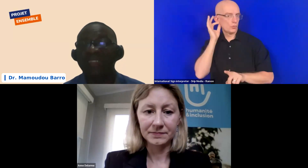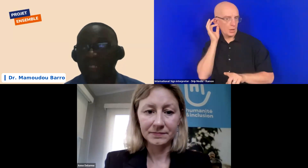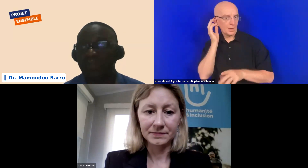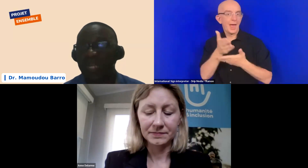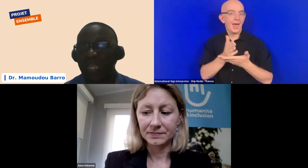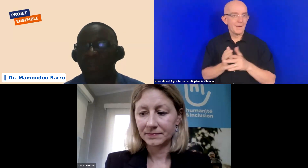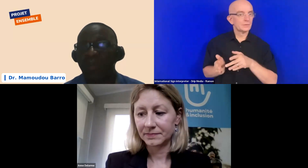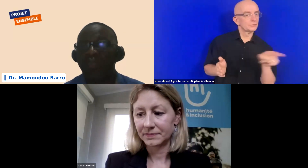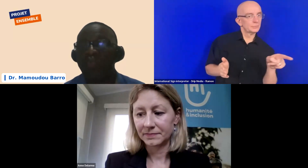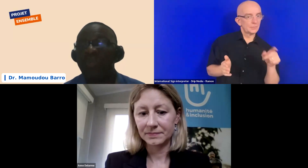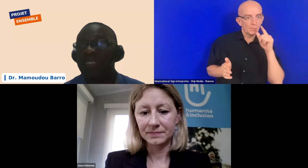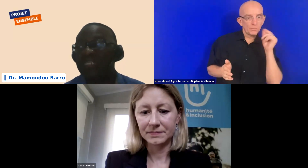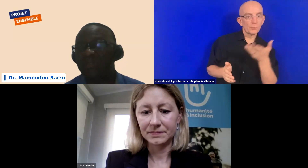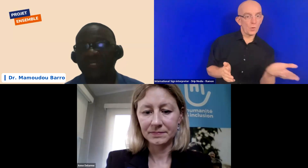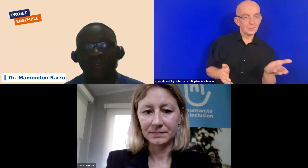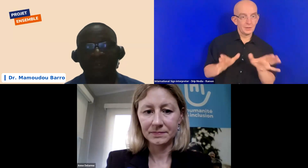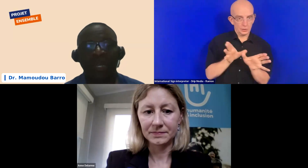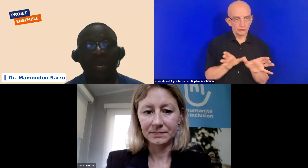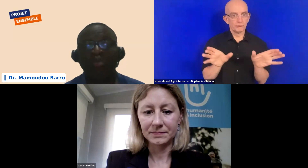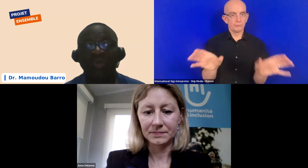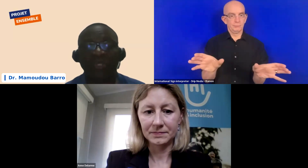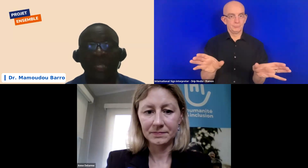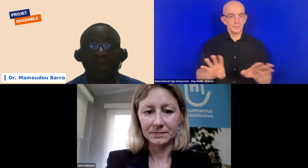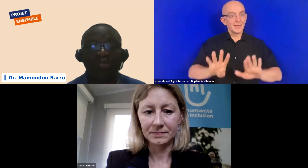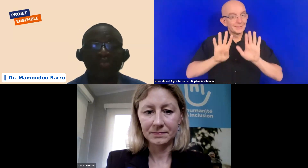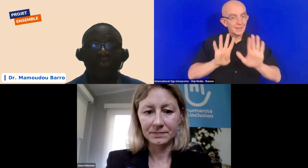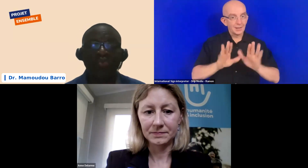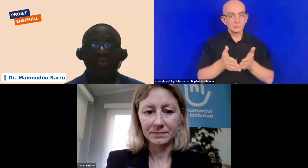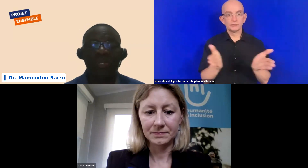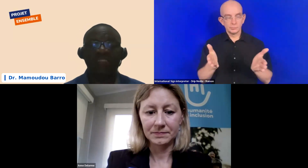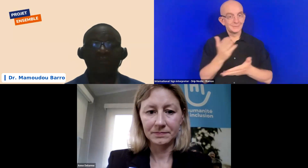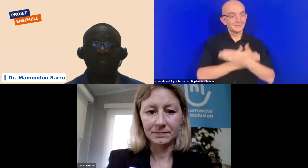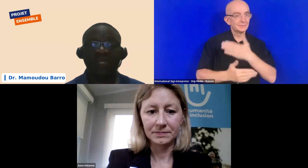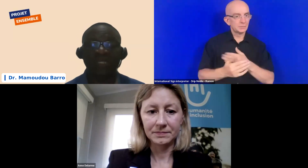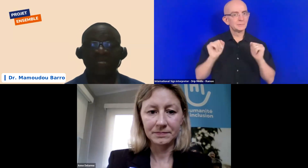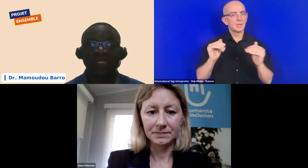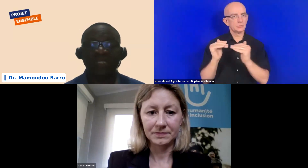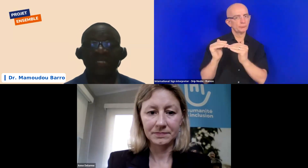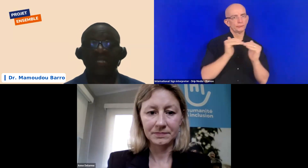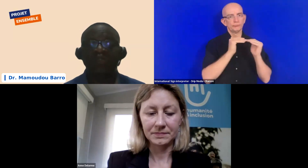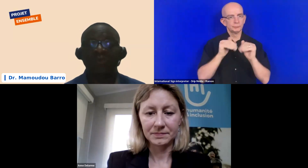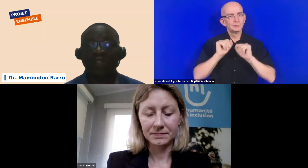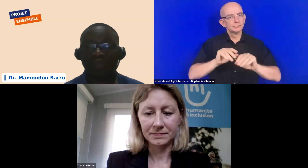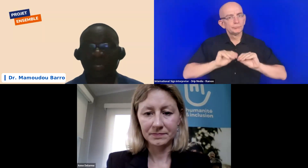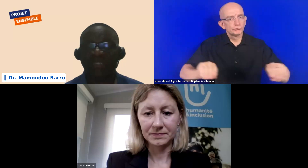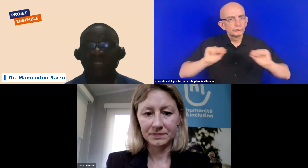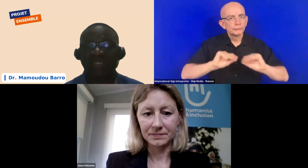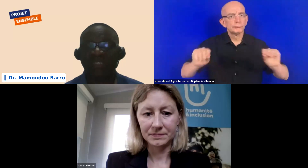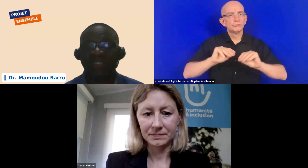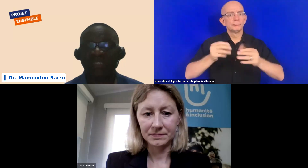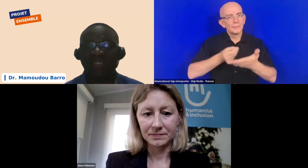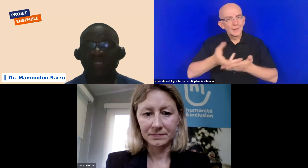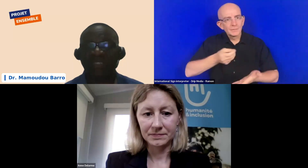milieu extrascolaire pour la sensibilisation en communauté pour les adolescents qui ne sont pas